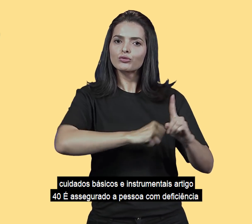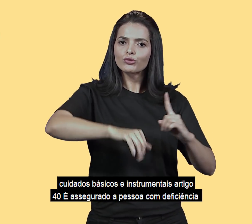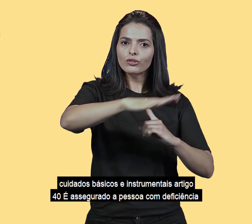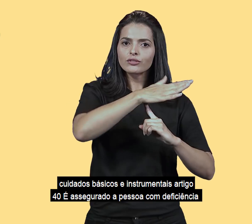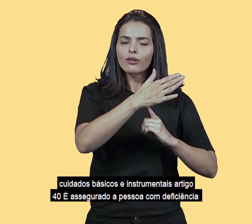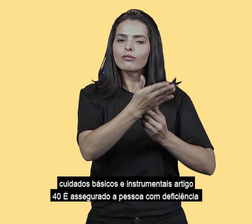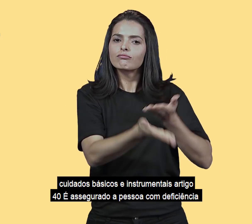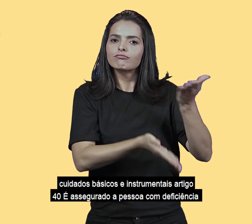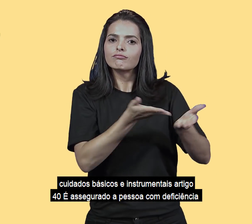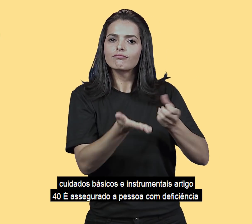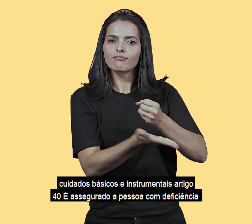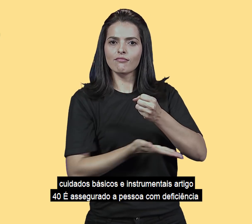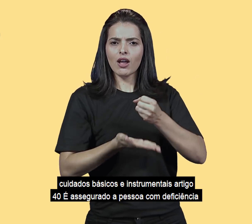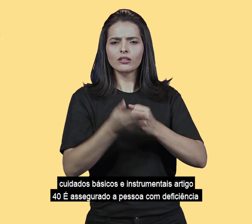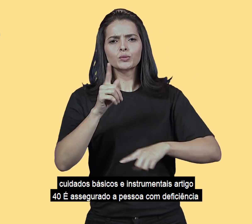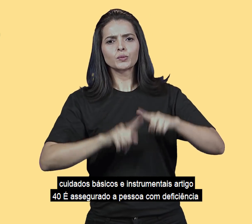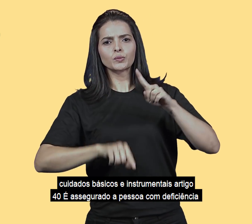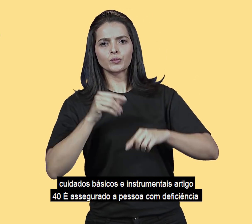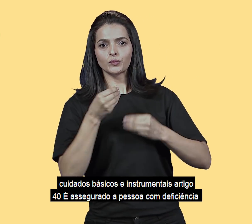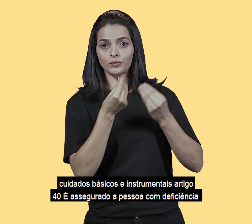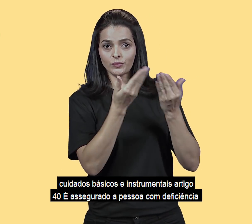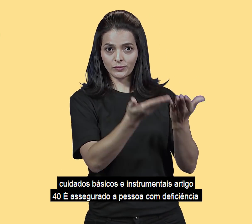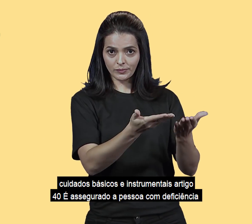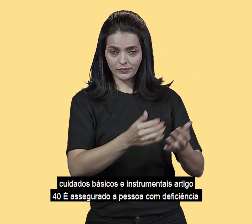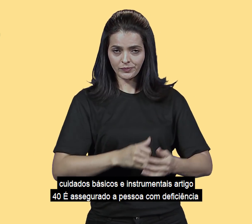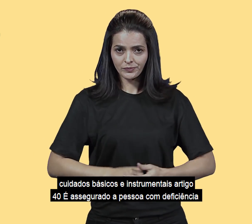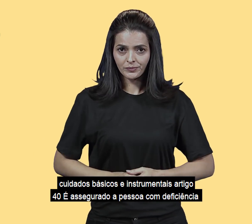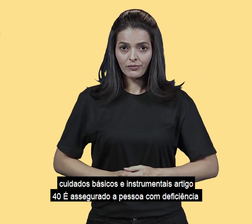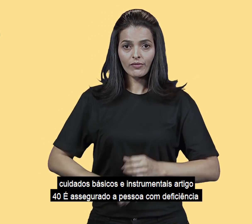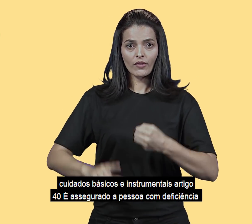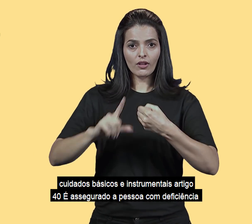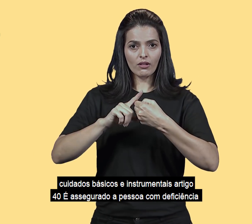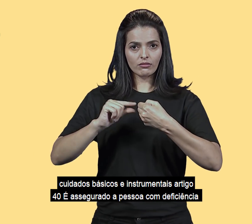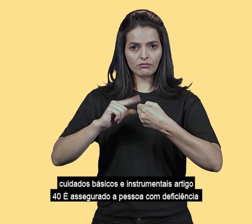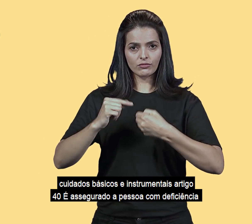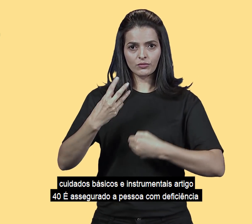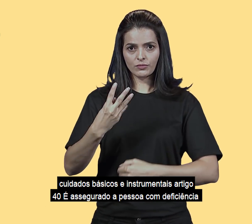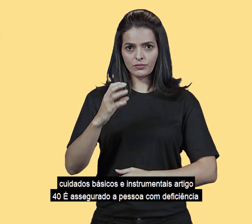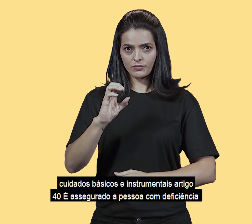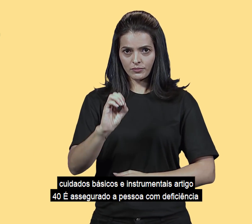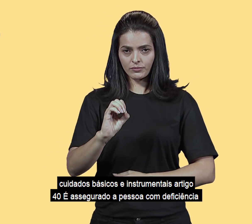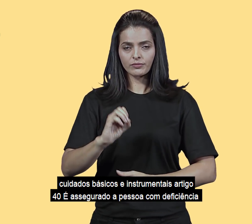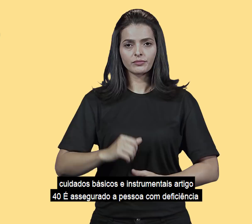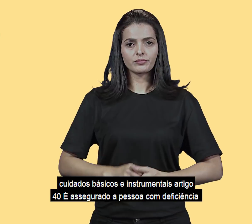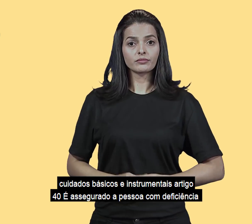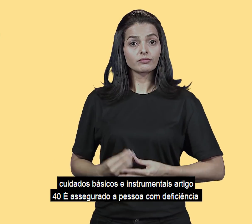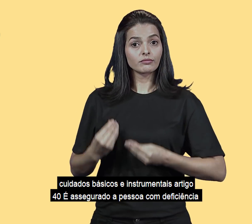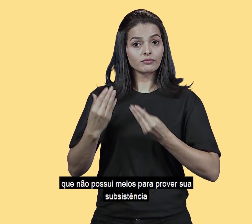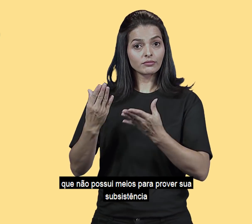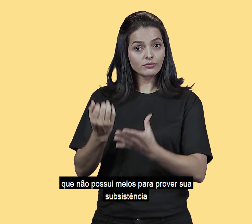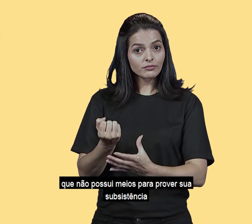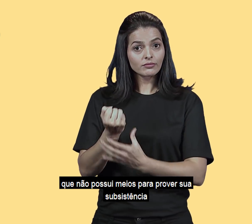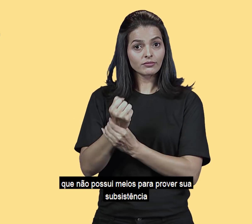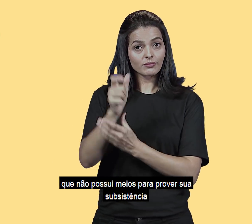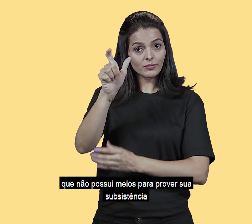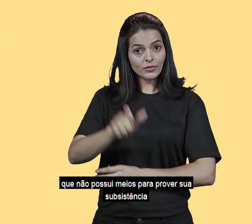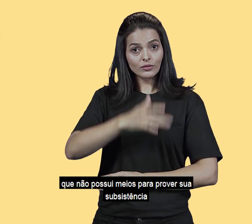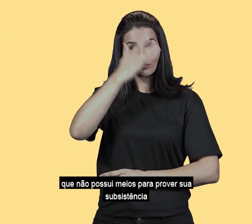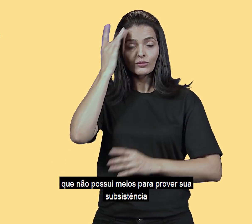instrumentais artigo 40 é assegurado à pessoa com deficiência que não possui